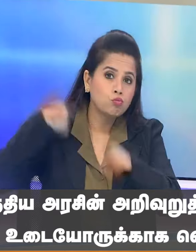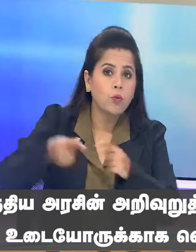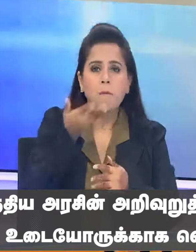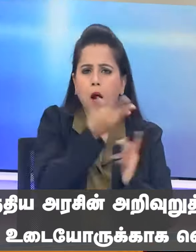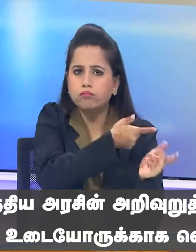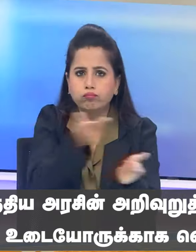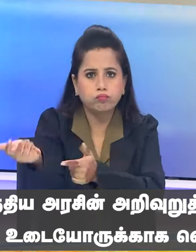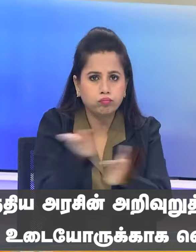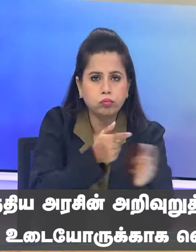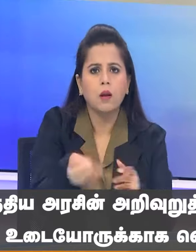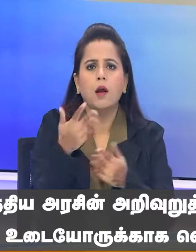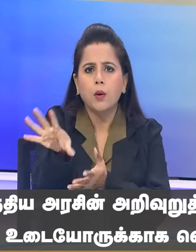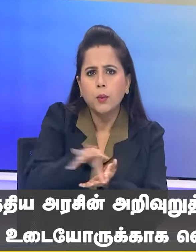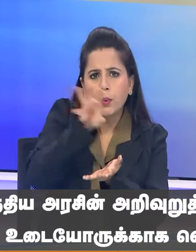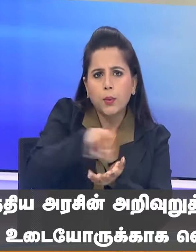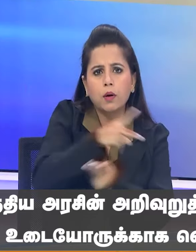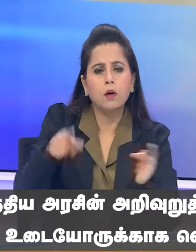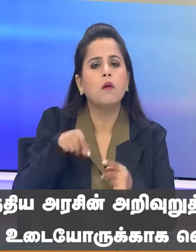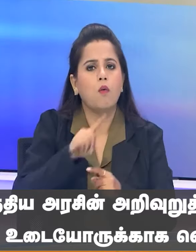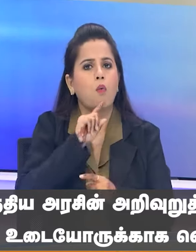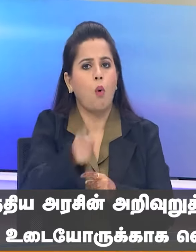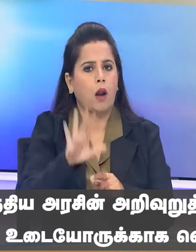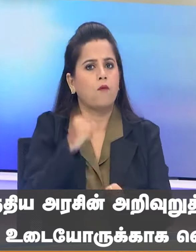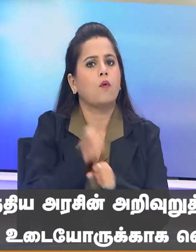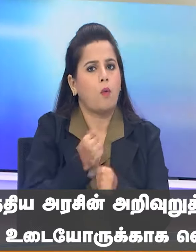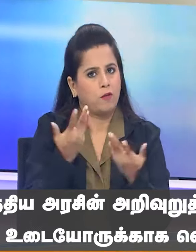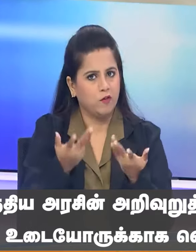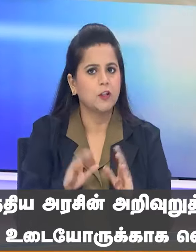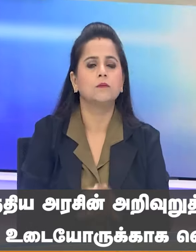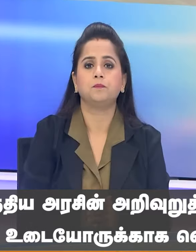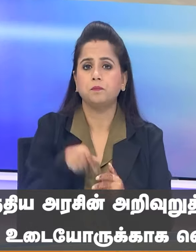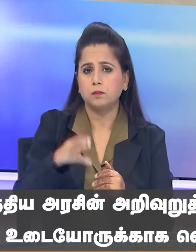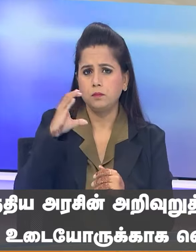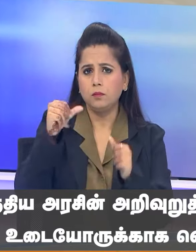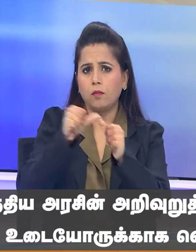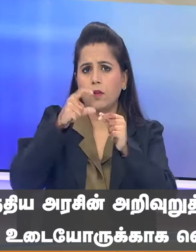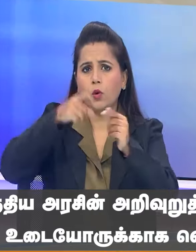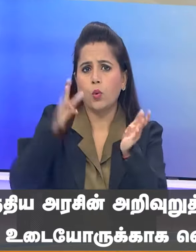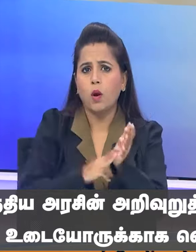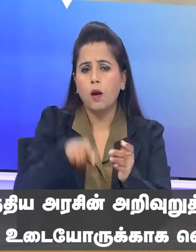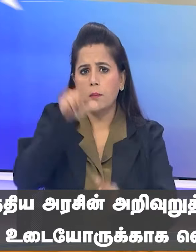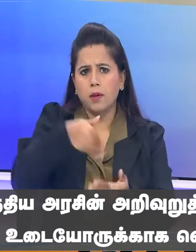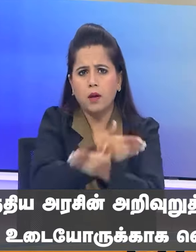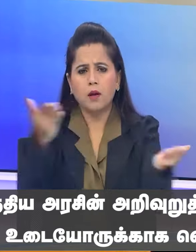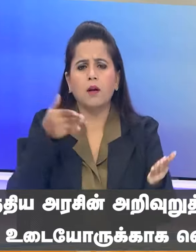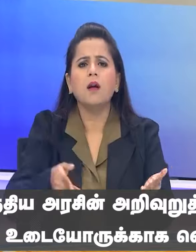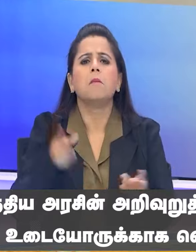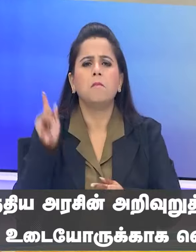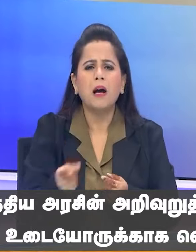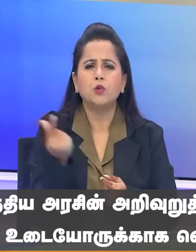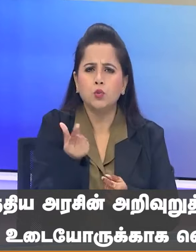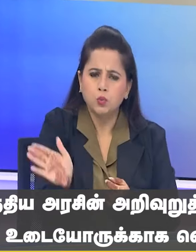और पानी का छिड़काव करने के लिए निर्देश जारी किए गए हैं सीए क्यूएम ने नागरिकों से सार्वजनिक परिवहन